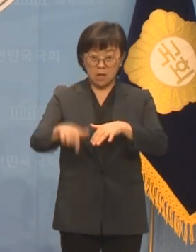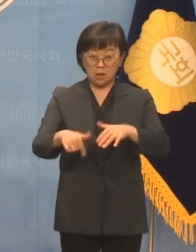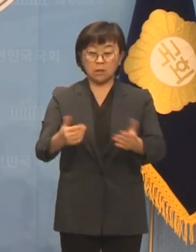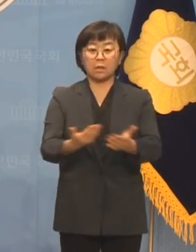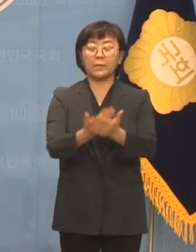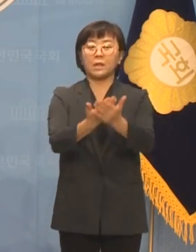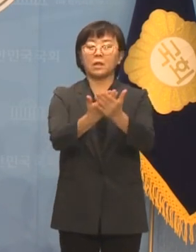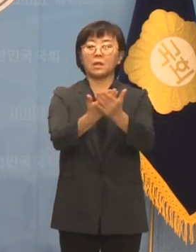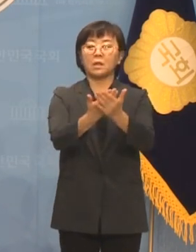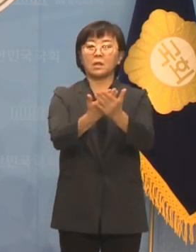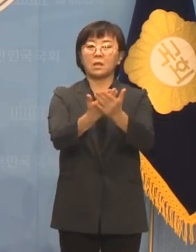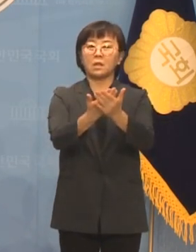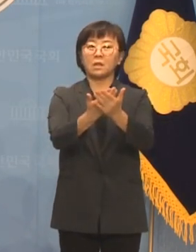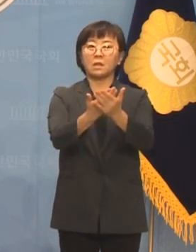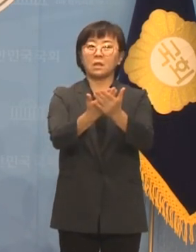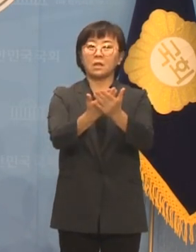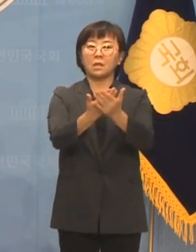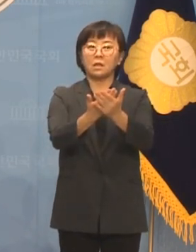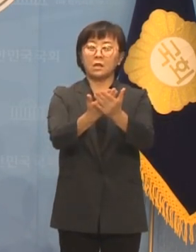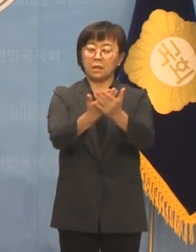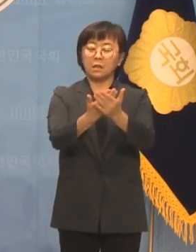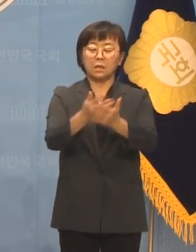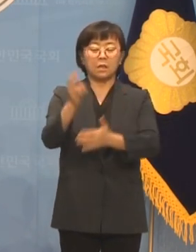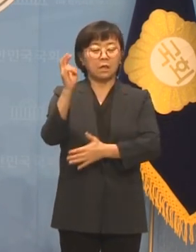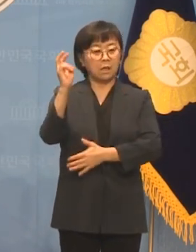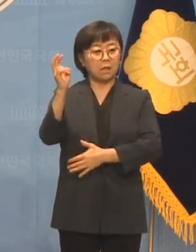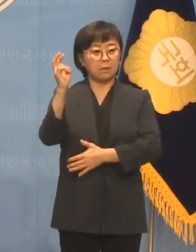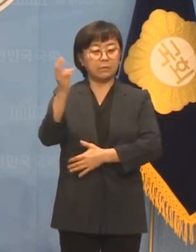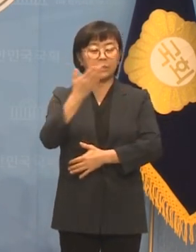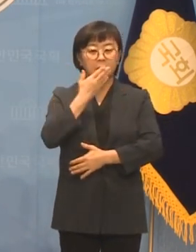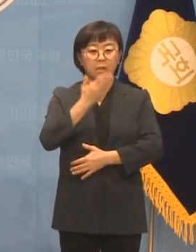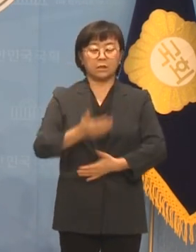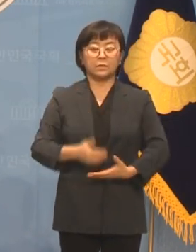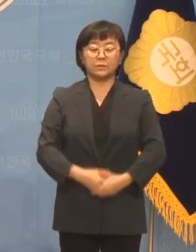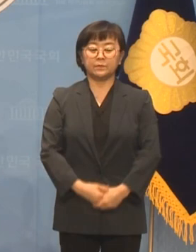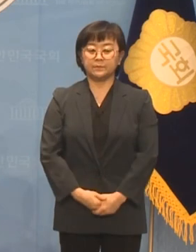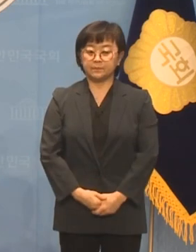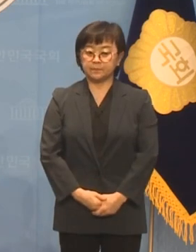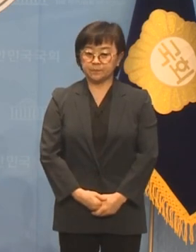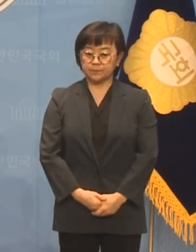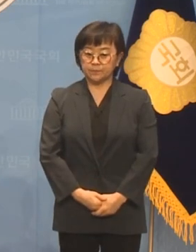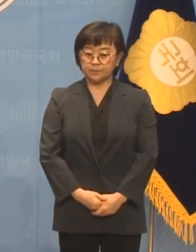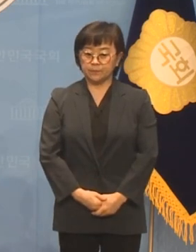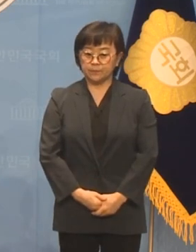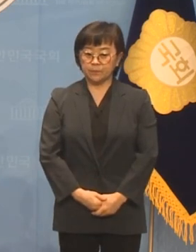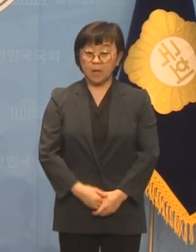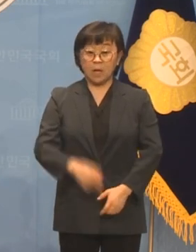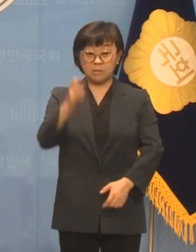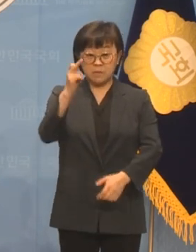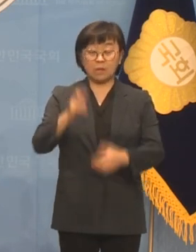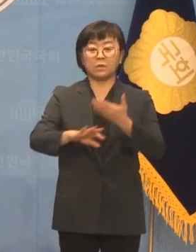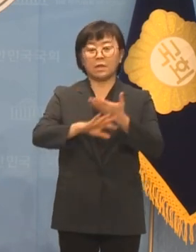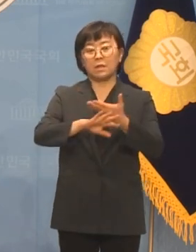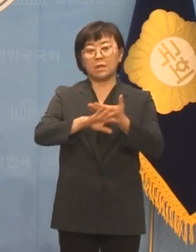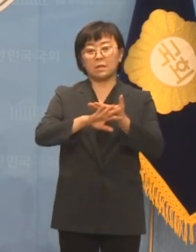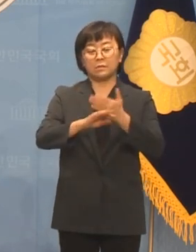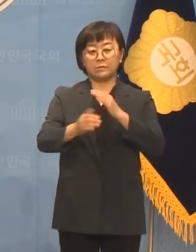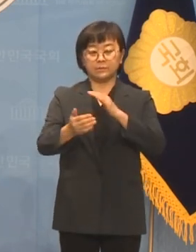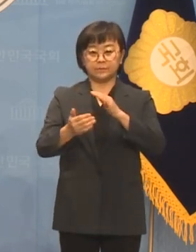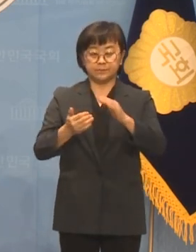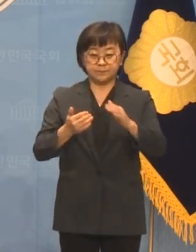기술이 상당히 진전을 가능성이 큽니다 또한 미사일과 달리 사전